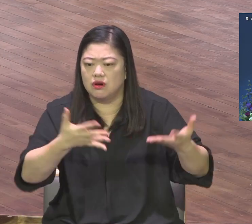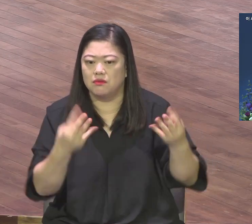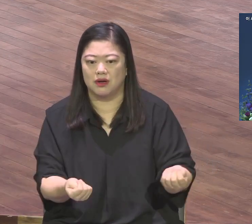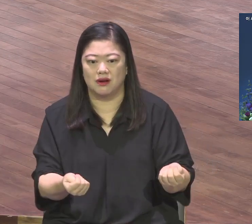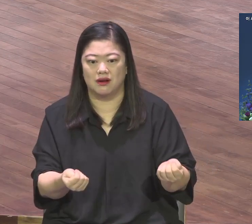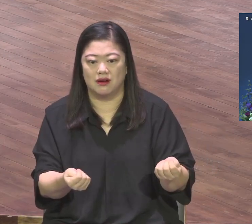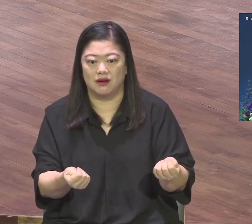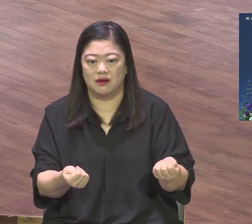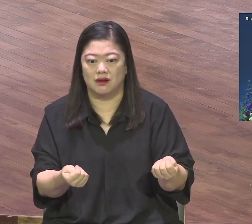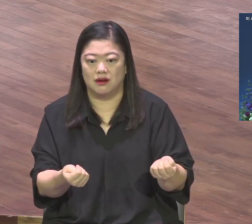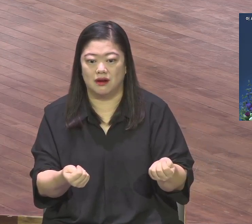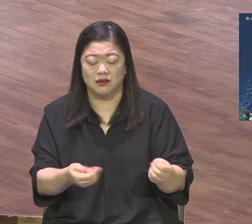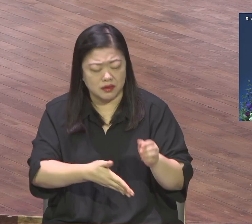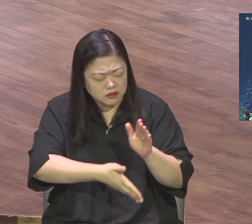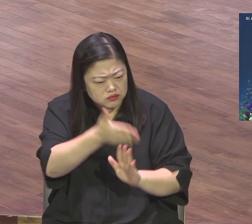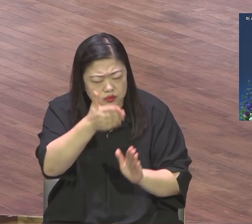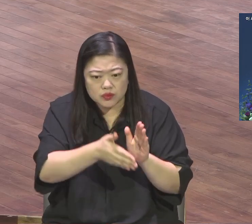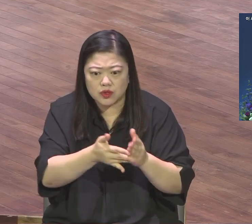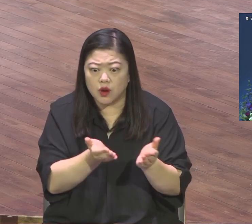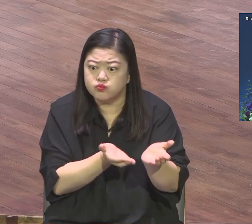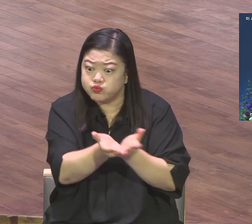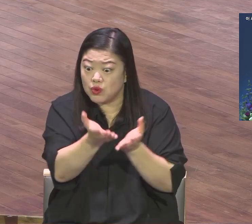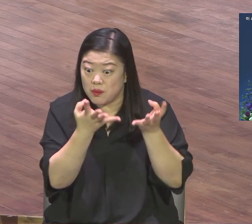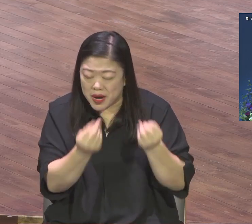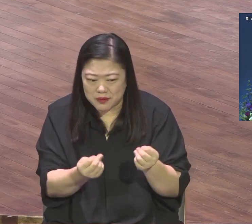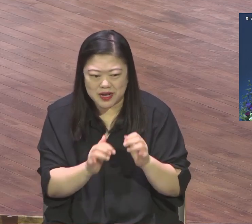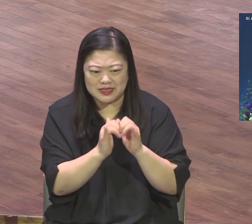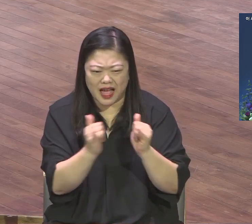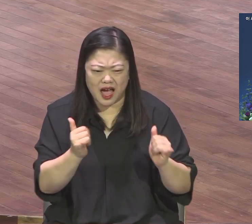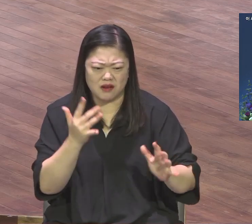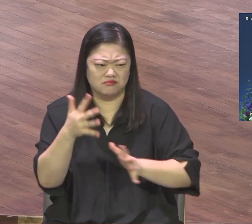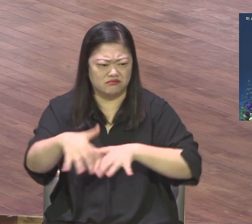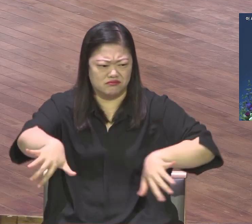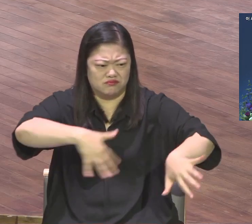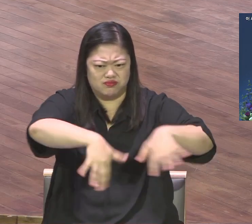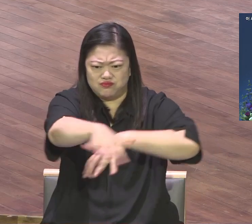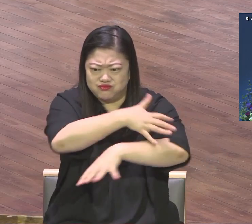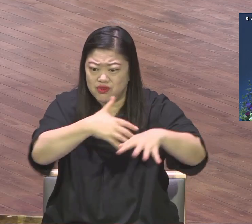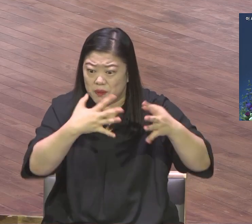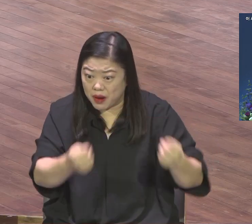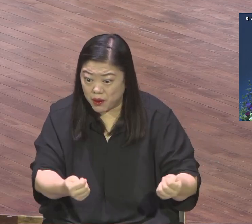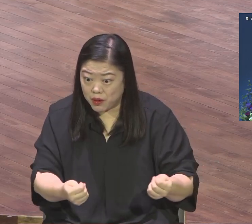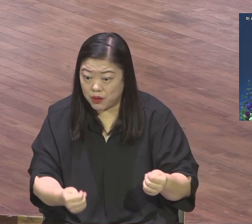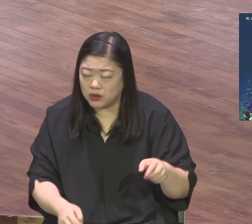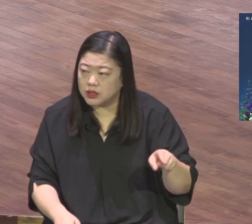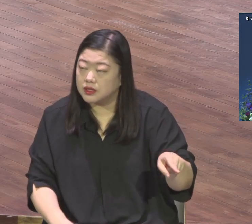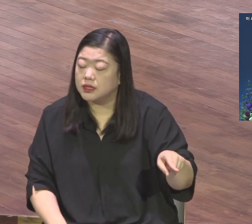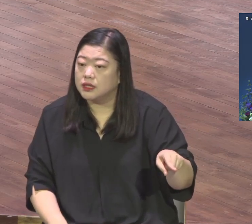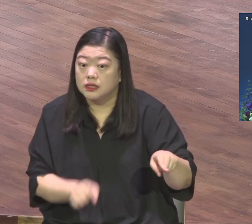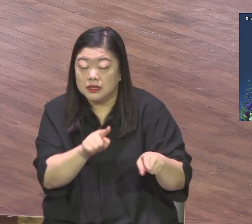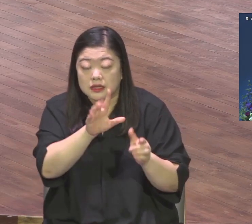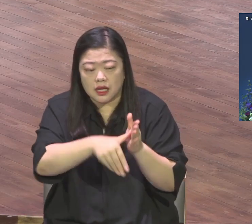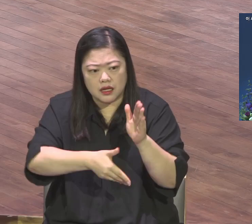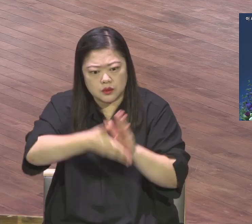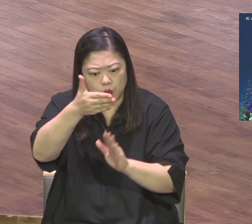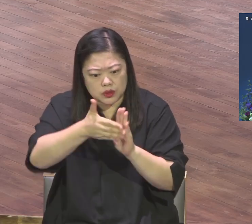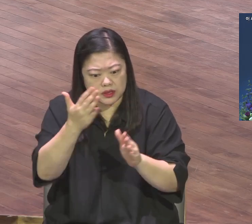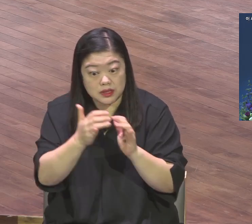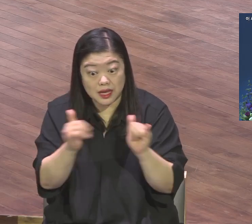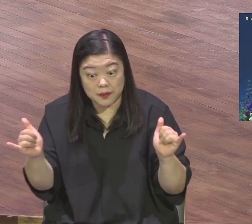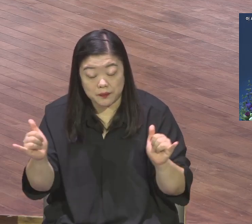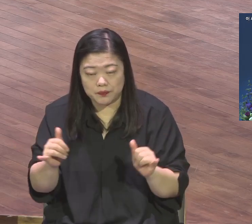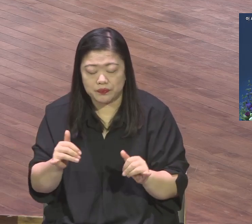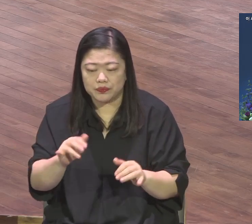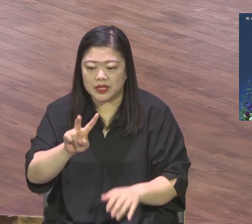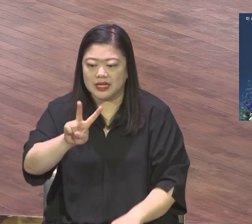이곳이 발달된 도시였는지 그 당시에 2000년 전에 2만 4천 명을 수용할 수